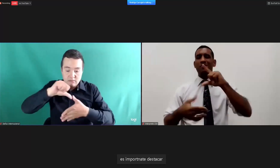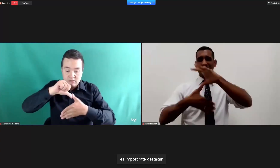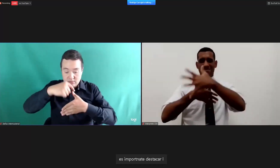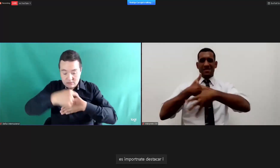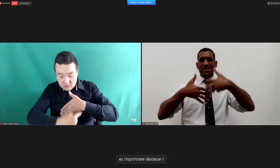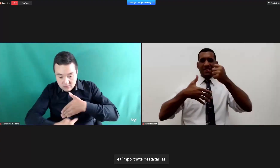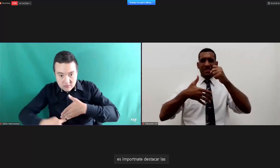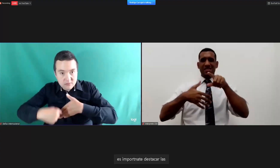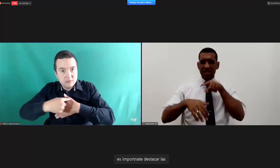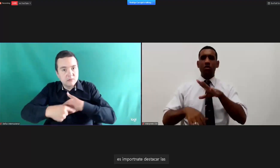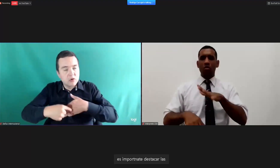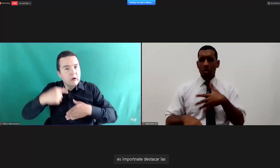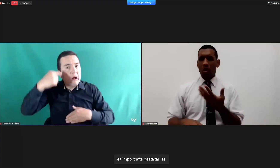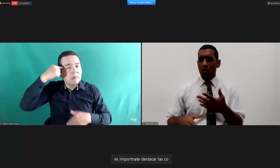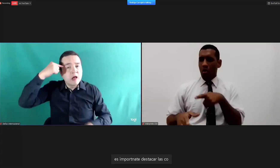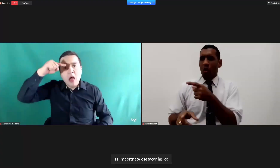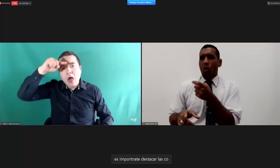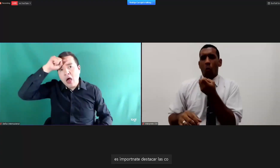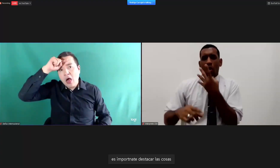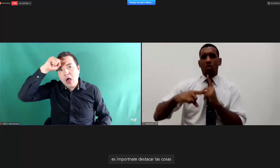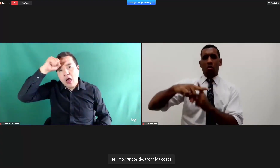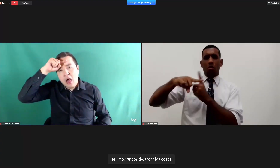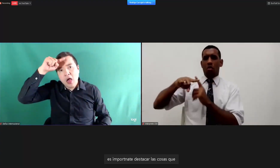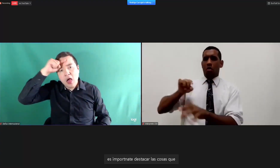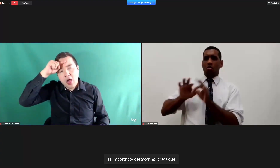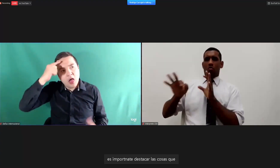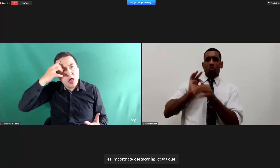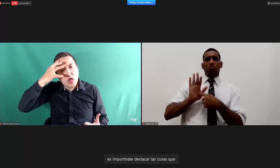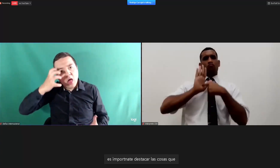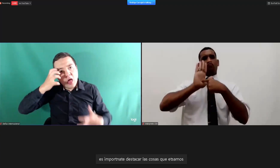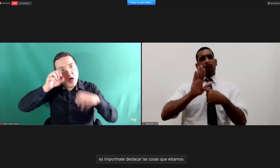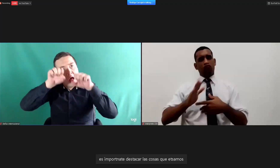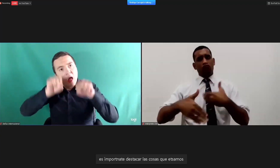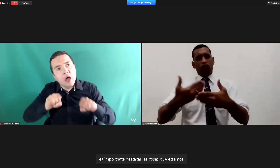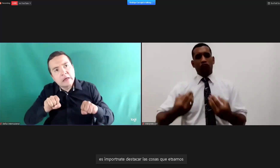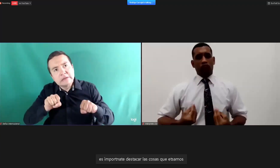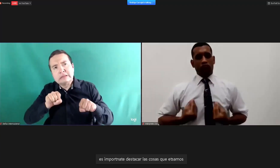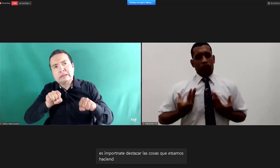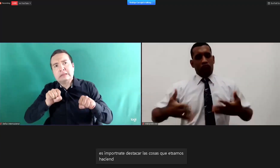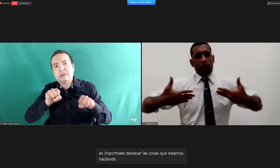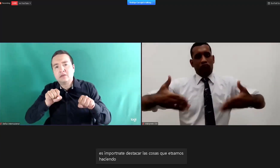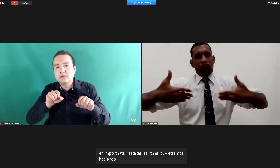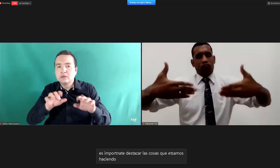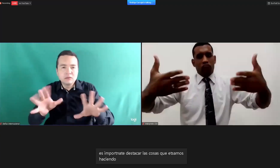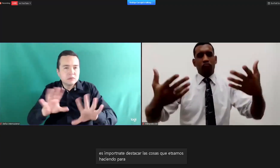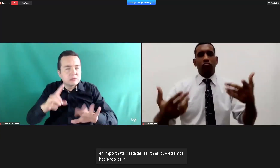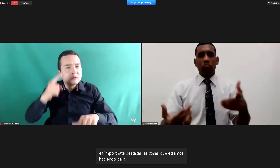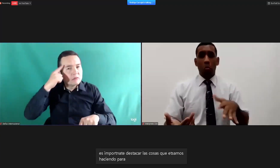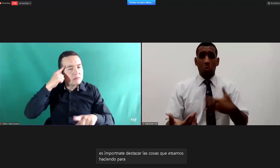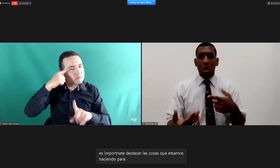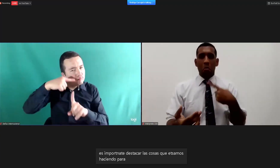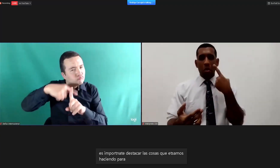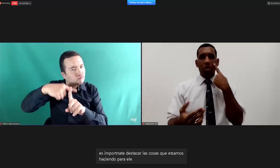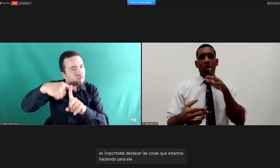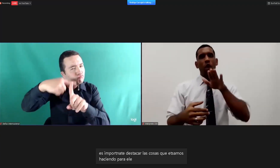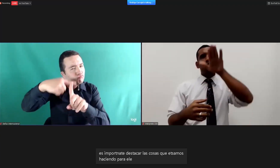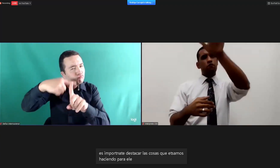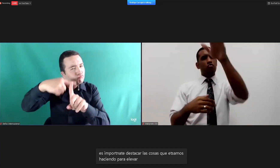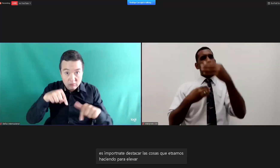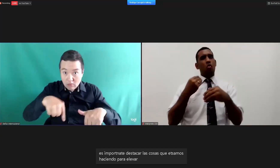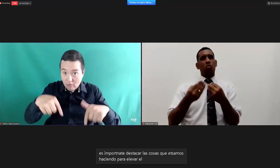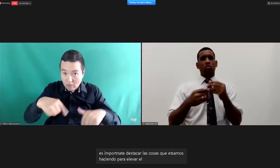el ánimo y veamos un poco del futuro, no con estas cifras que la verdad que lamentablemente son muy